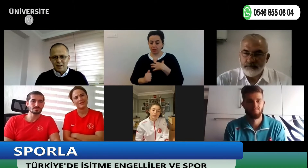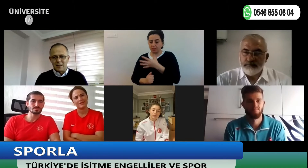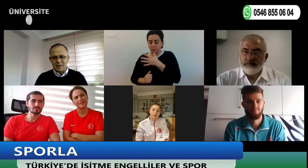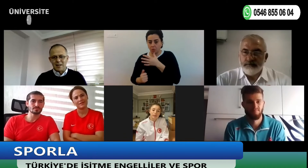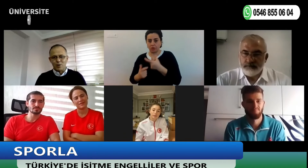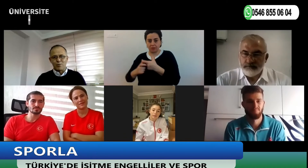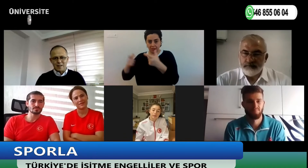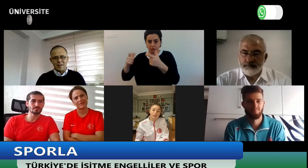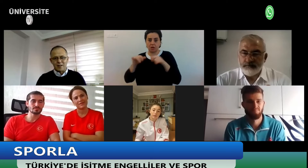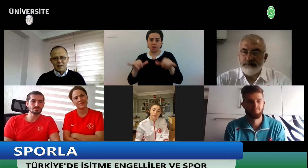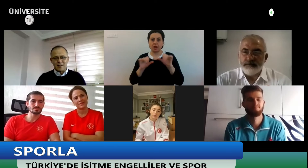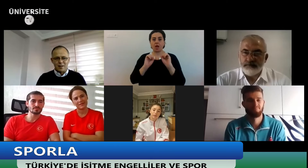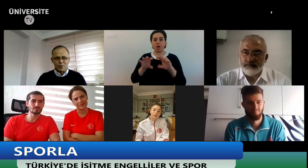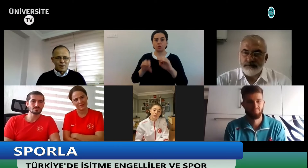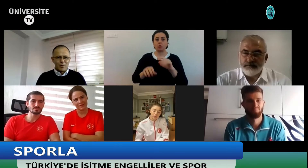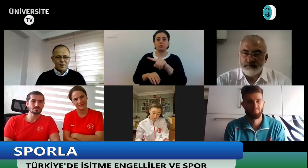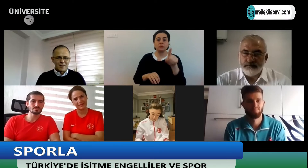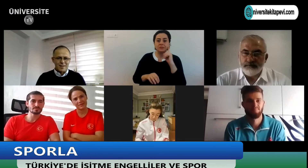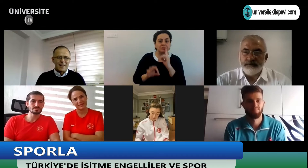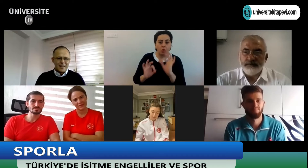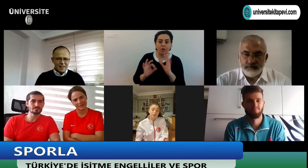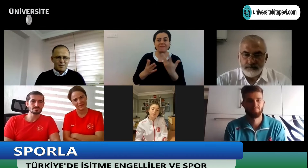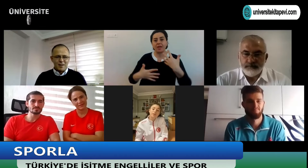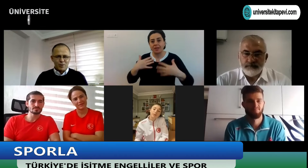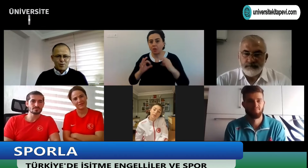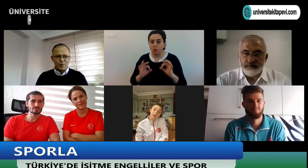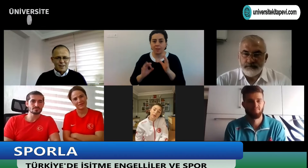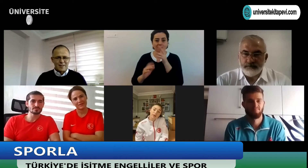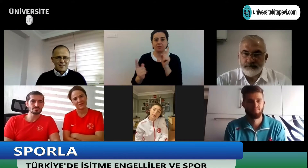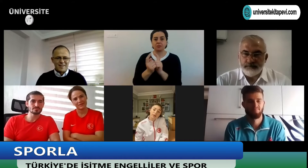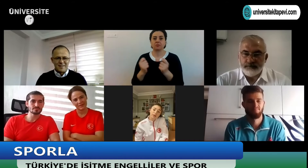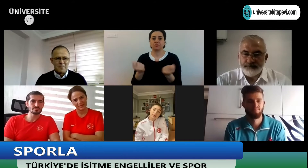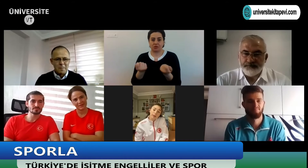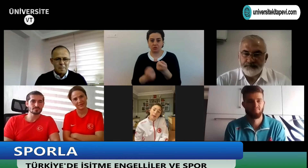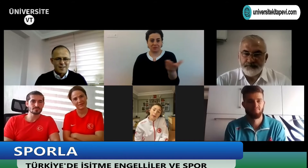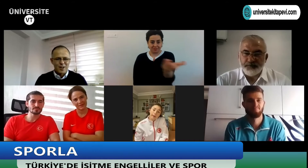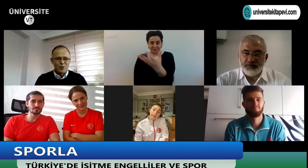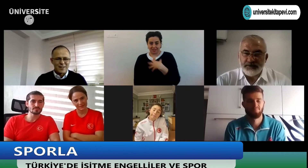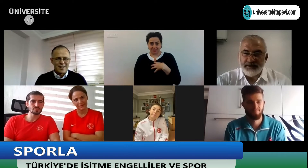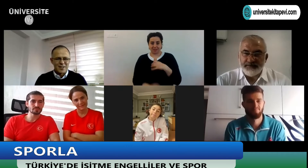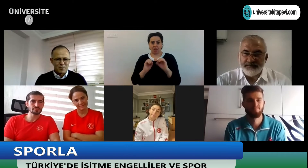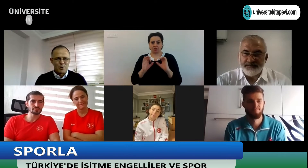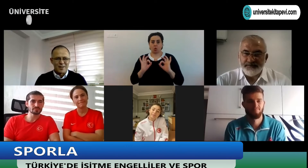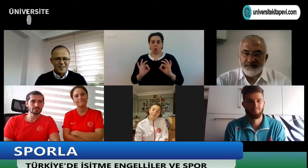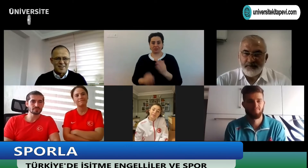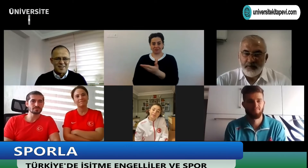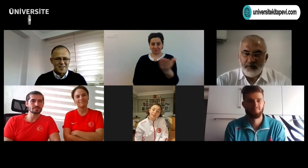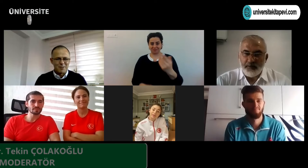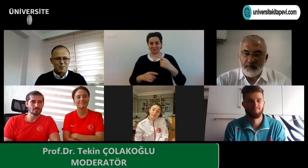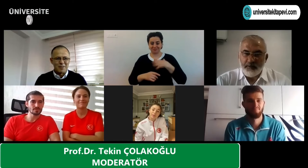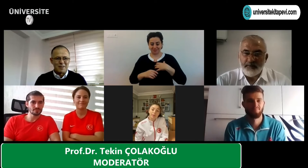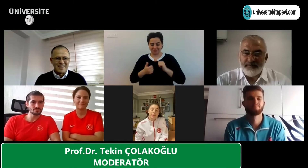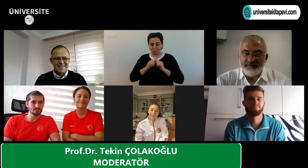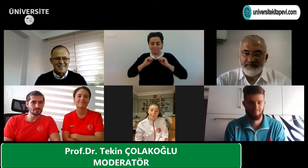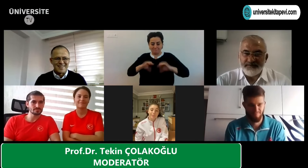olarak iyi bir nesil geliyor ve sizler geleceğin antrenörü olacaksınız. İyi birer antrenör olacaksınız. Bizden sonra gelecek sporcuları da